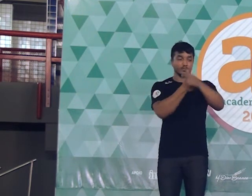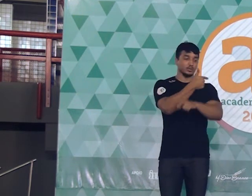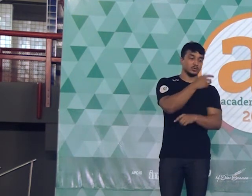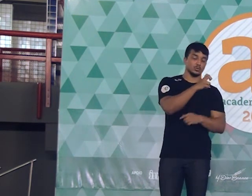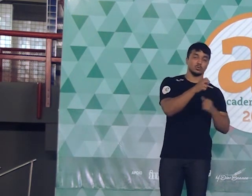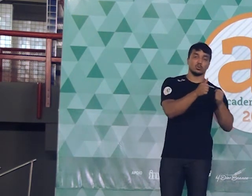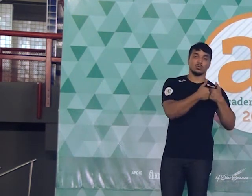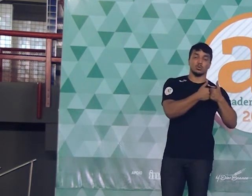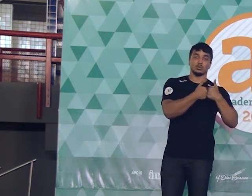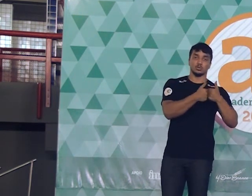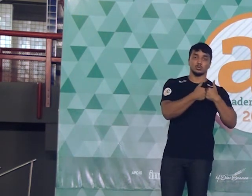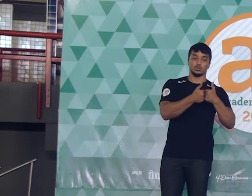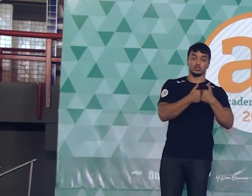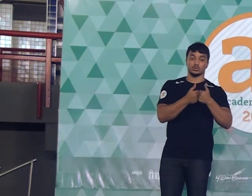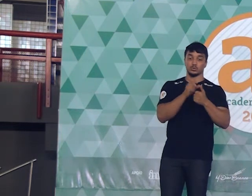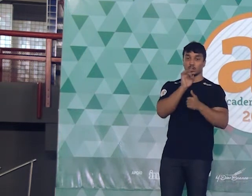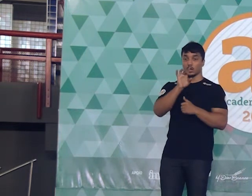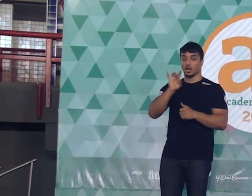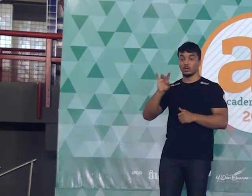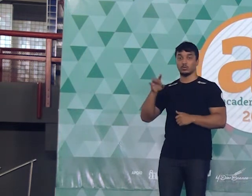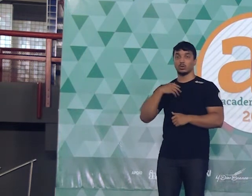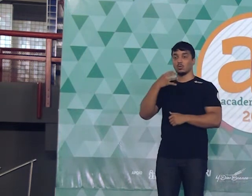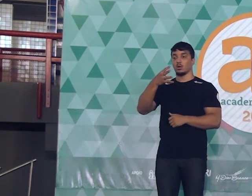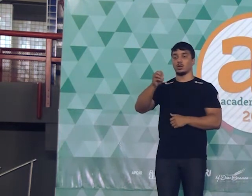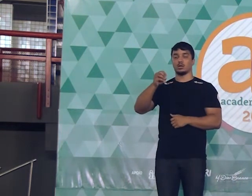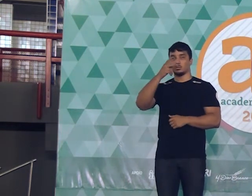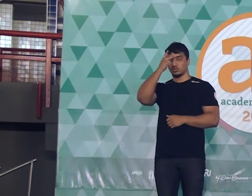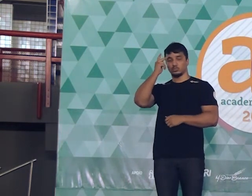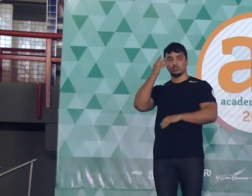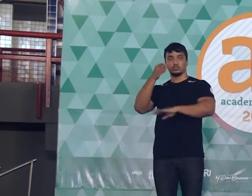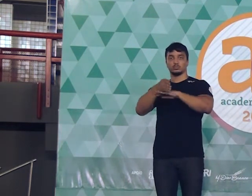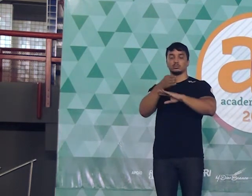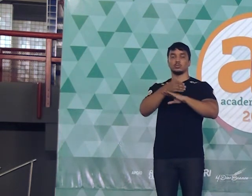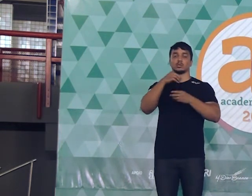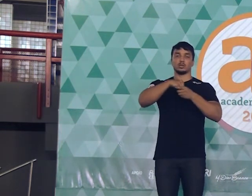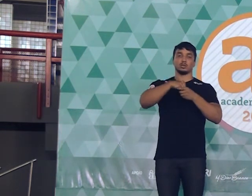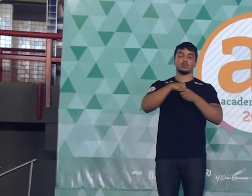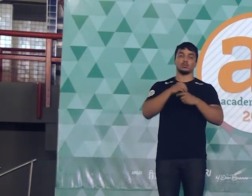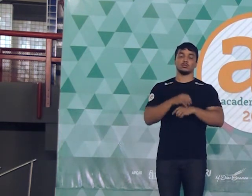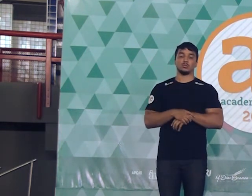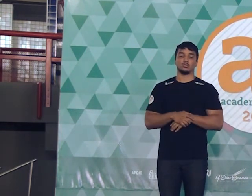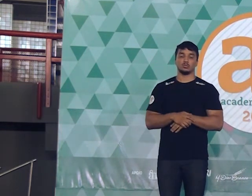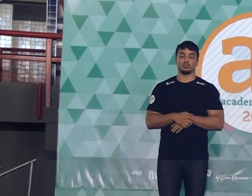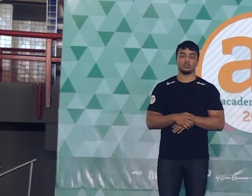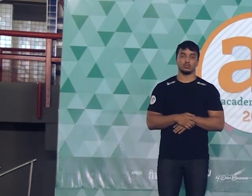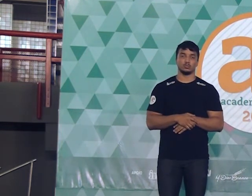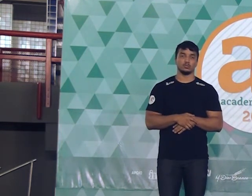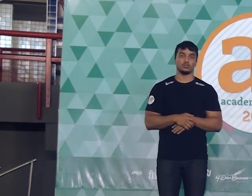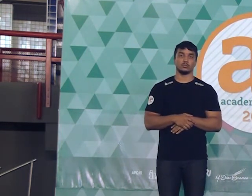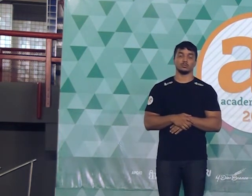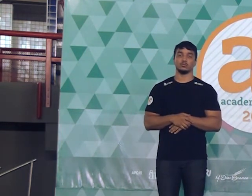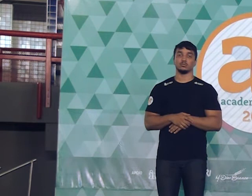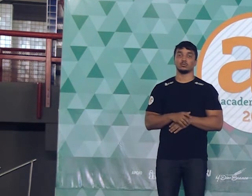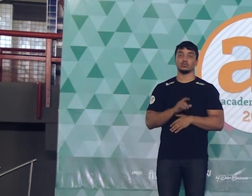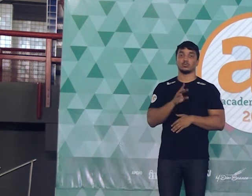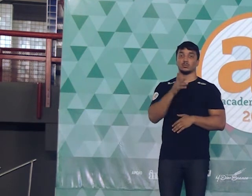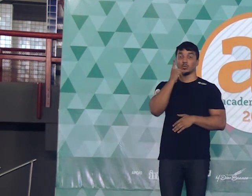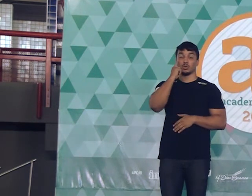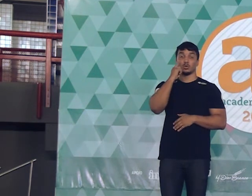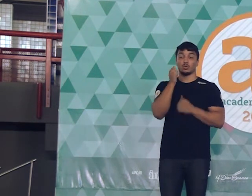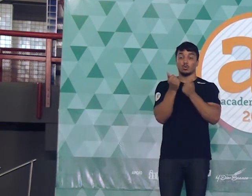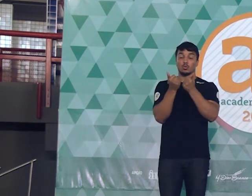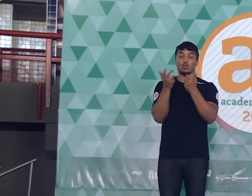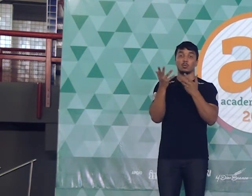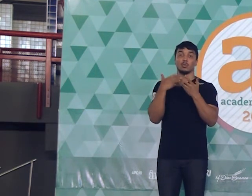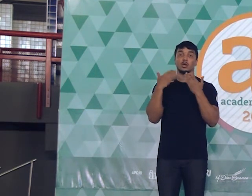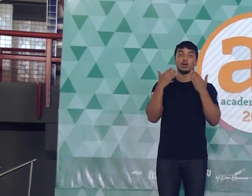ônibus. Cada um deles com 40 passageiros. Agora, eu quero isso sobre o número